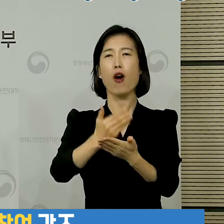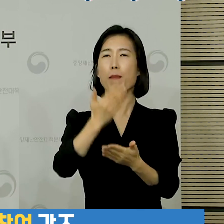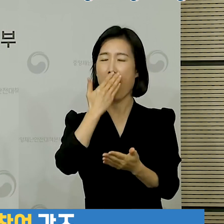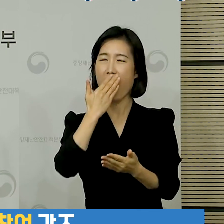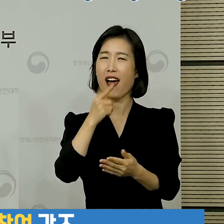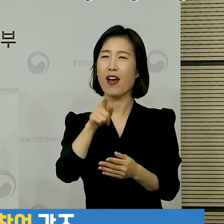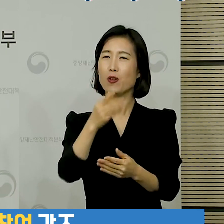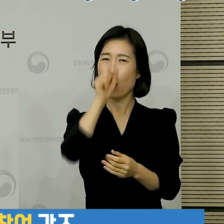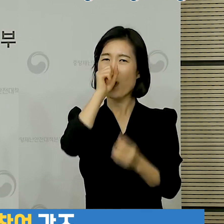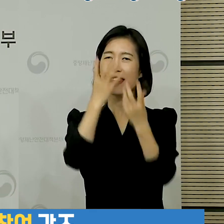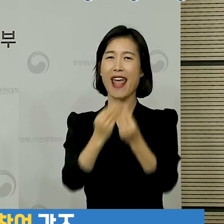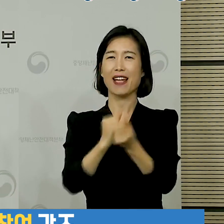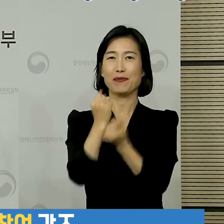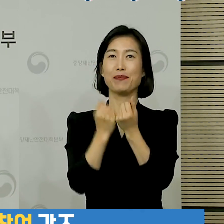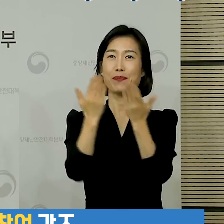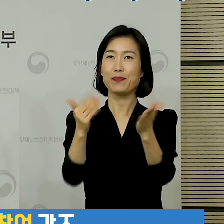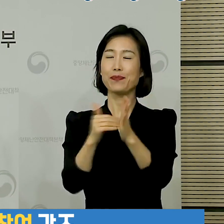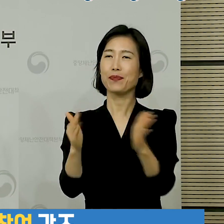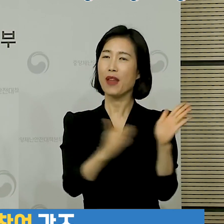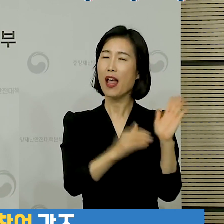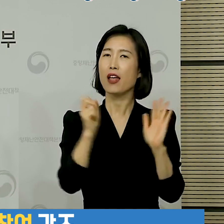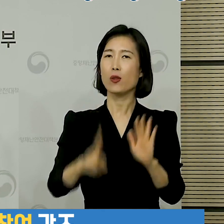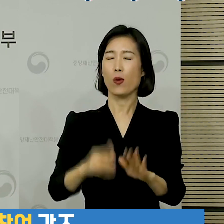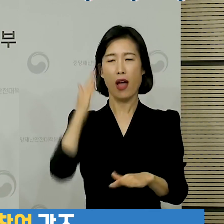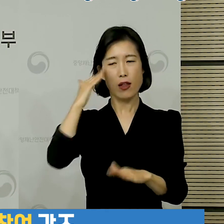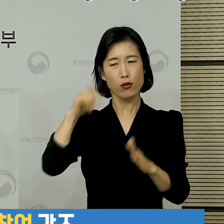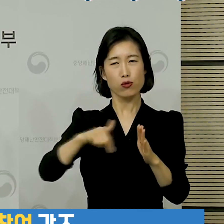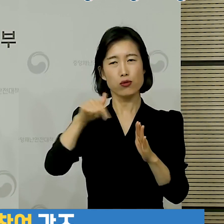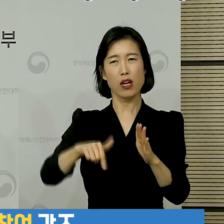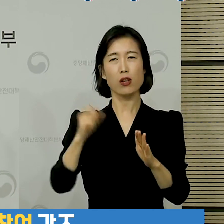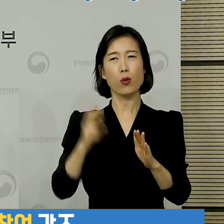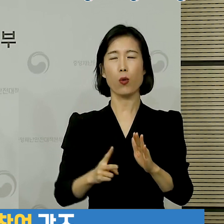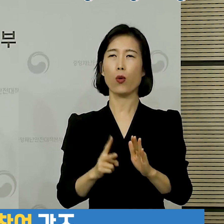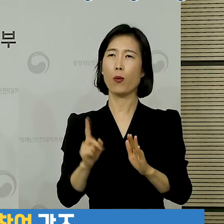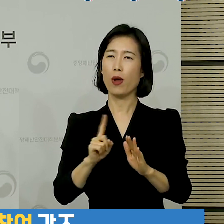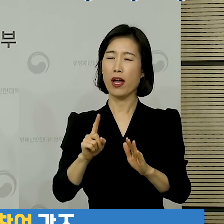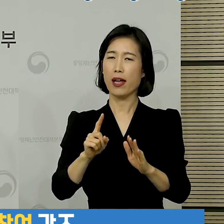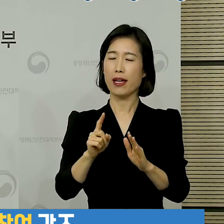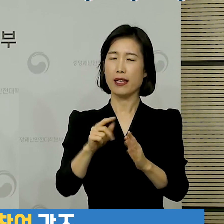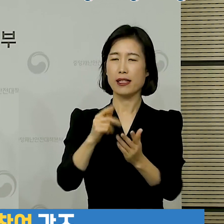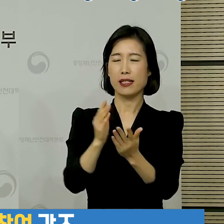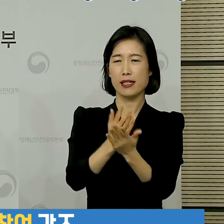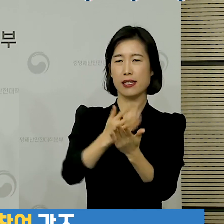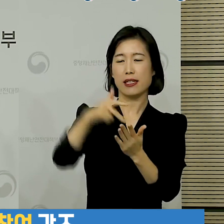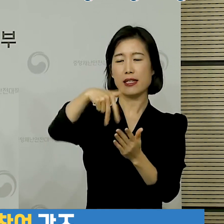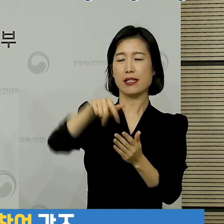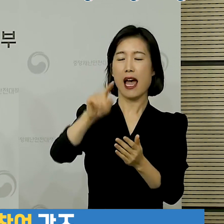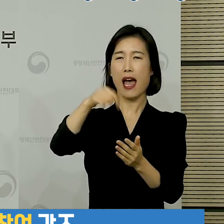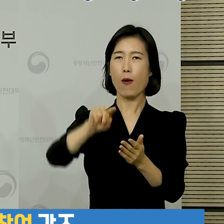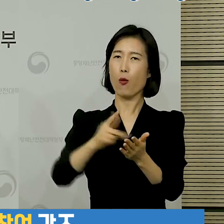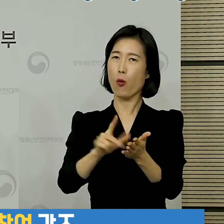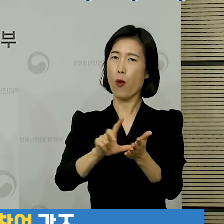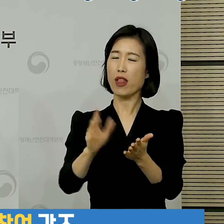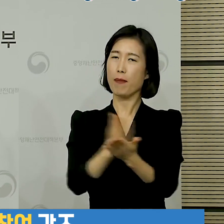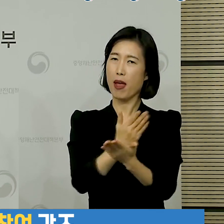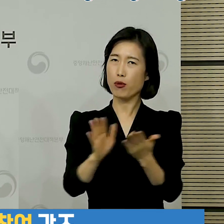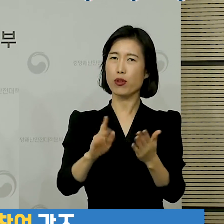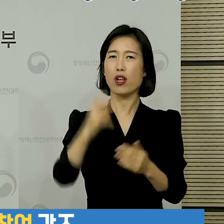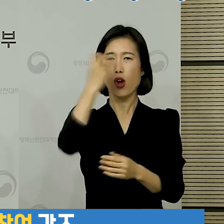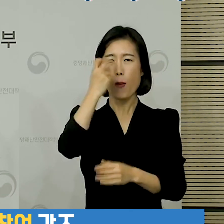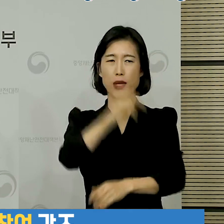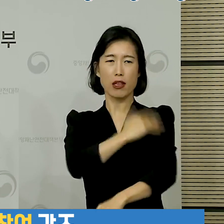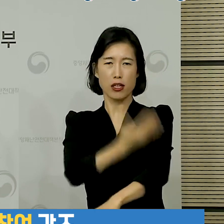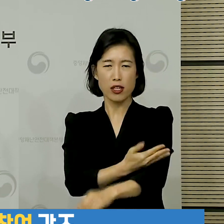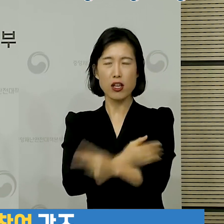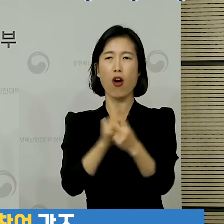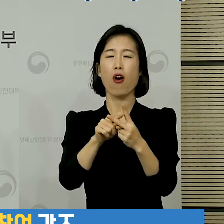또 무엇보다도 한국에서 가장 중요한 것은 이러한 어떤 자원 배분이라든지 어떤 검사의 어떤 능력보다 더